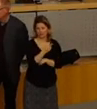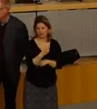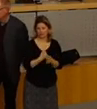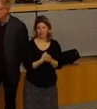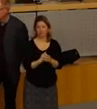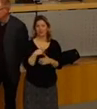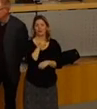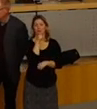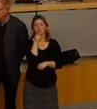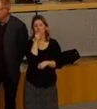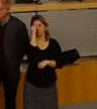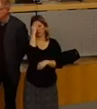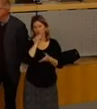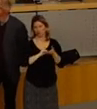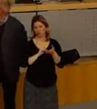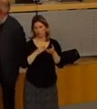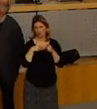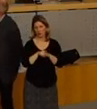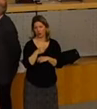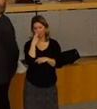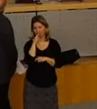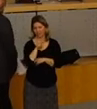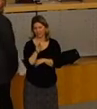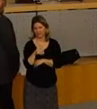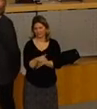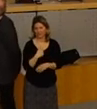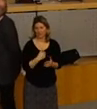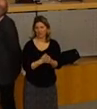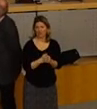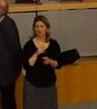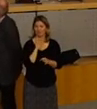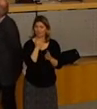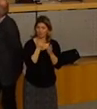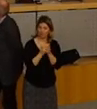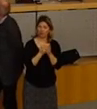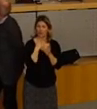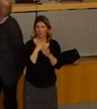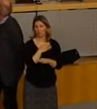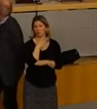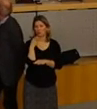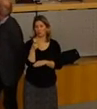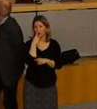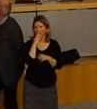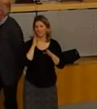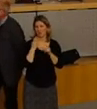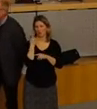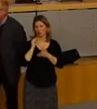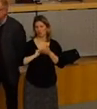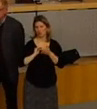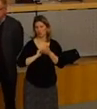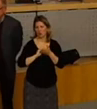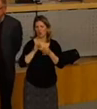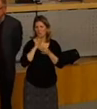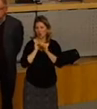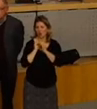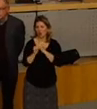berufsbildende schule angeschafft bis hin dann auch am ende einer fachhochschule für land